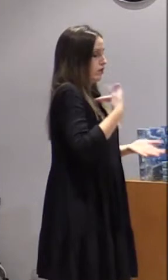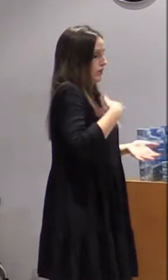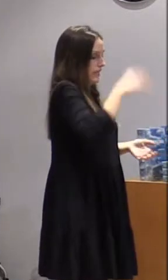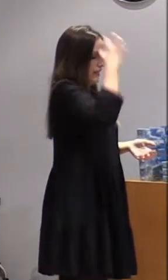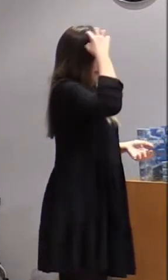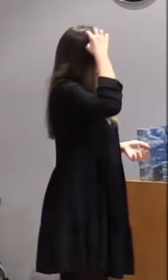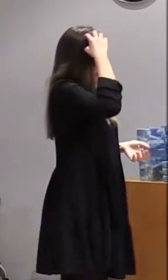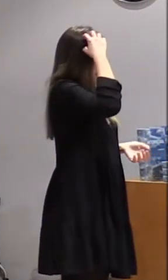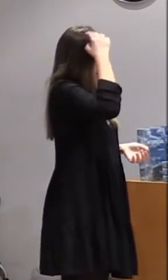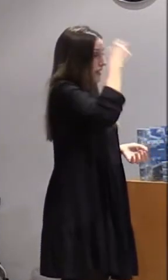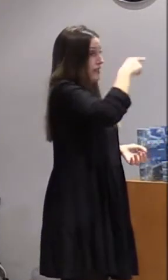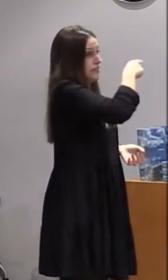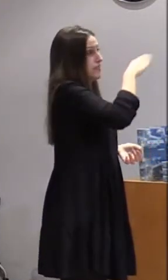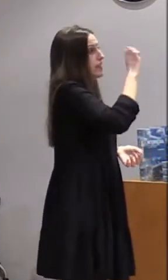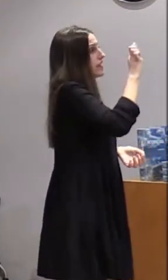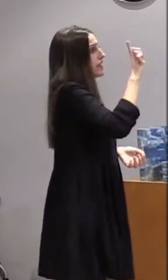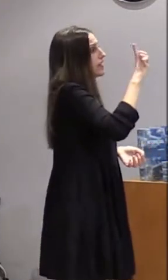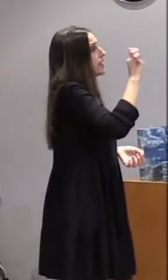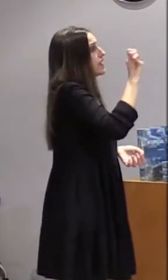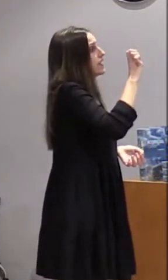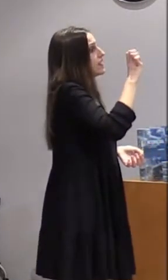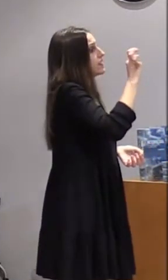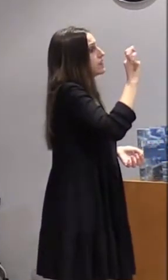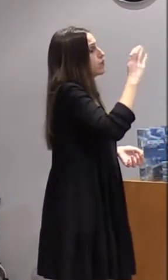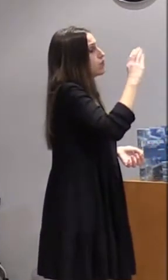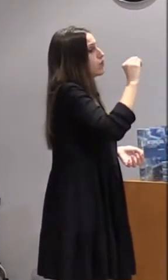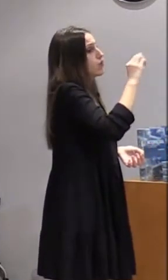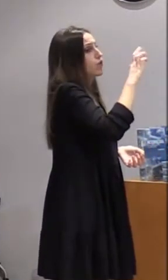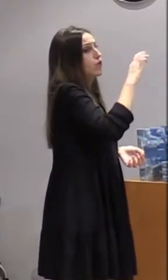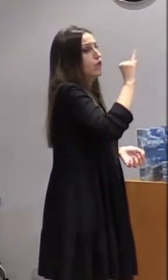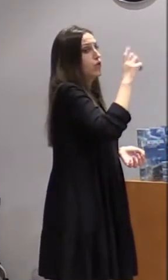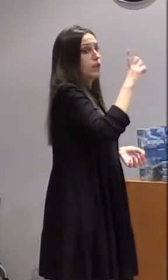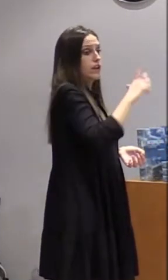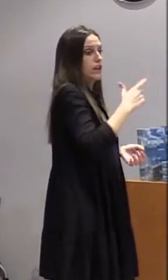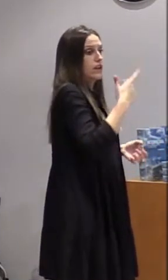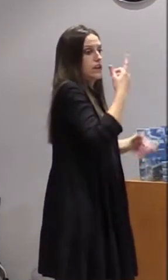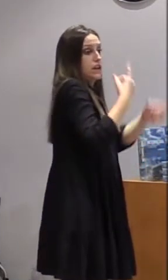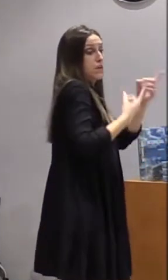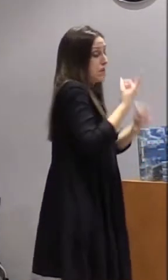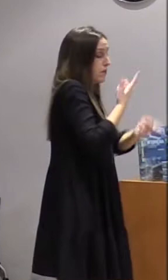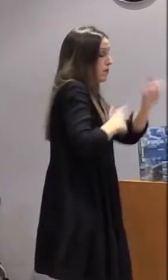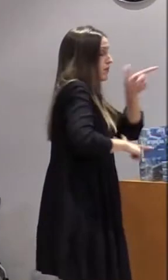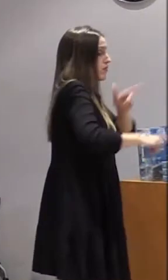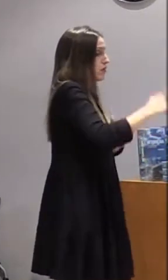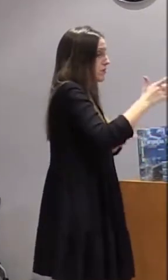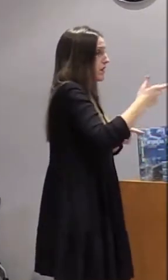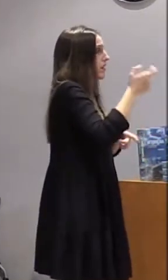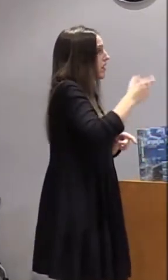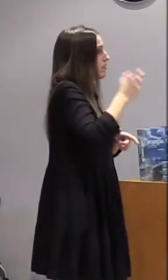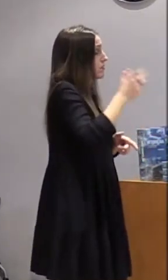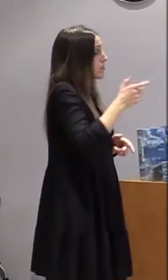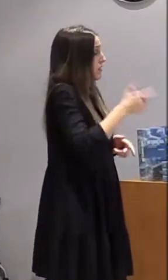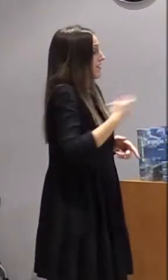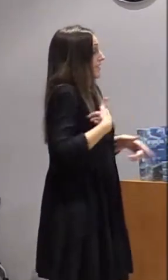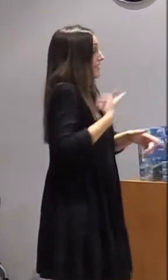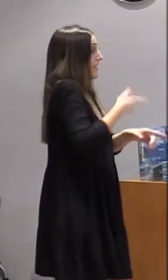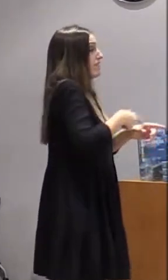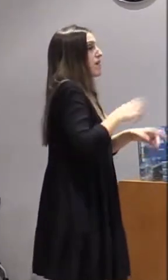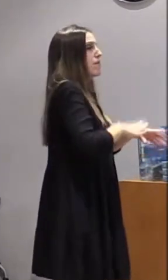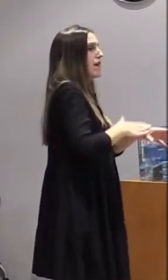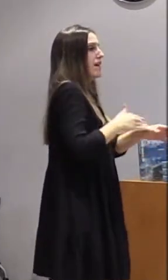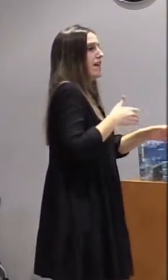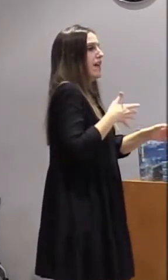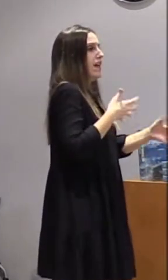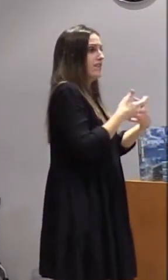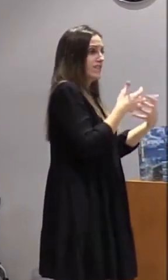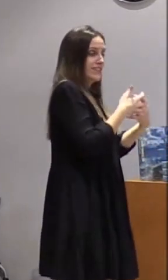estaba allí en el Escorial y en alguno de los viajes de la gente que iba para batallar por aire trajo algún cuadro